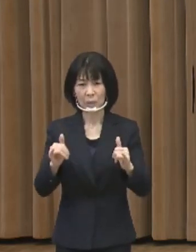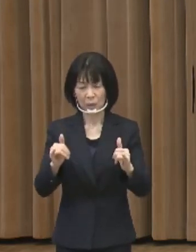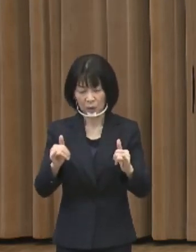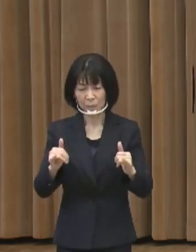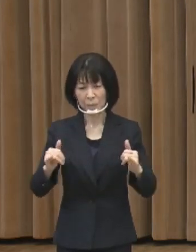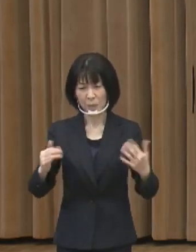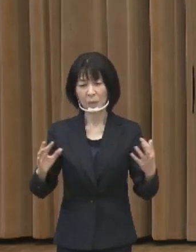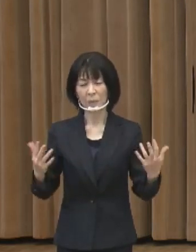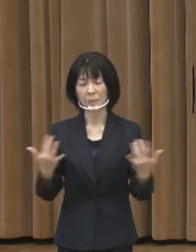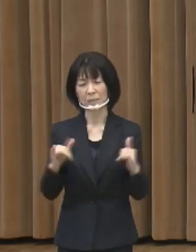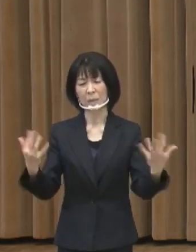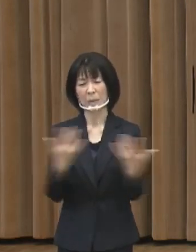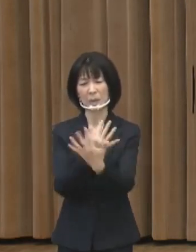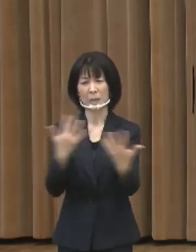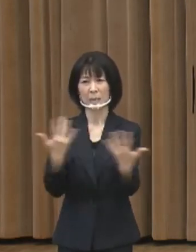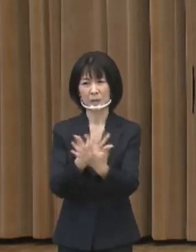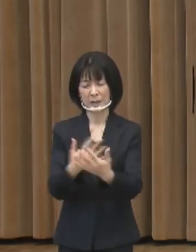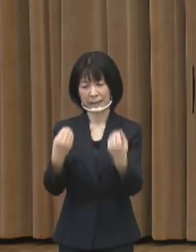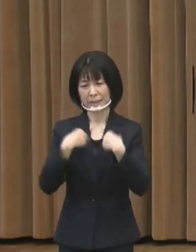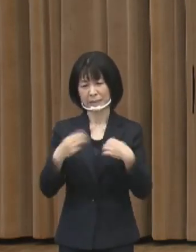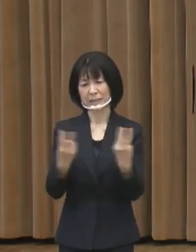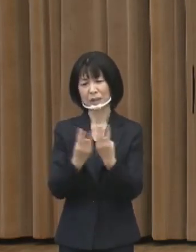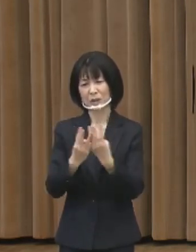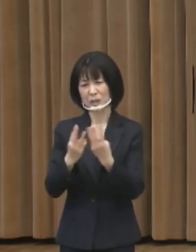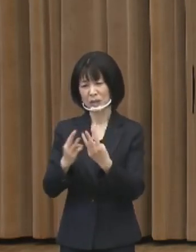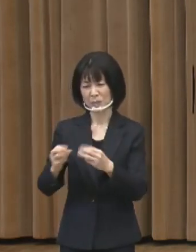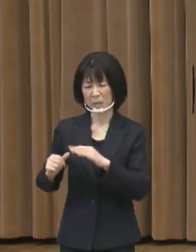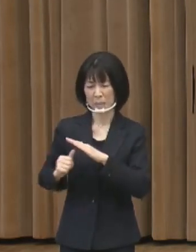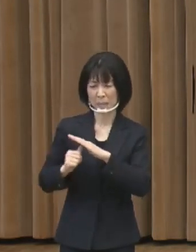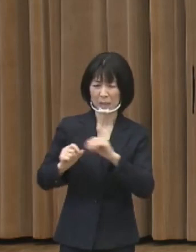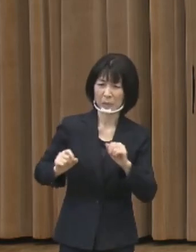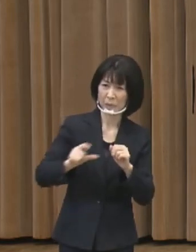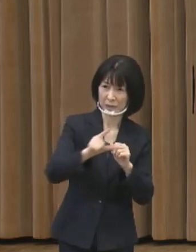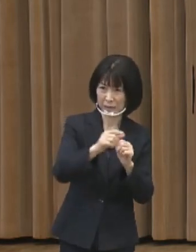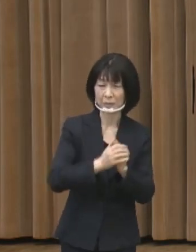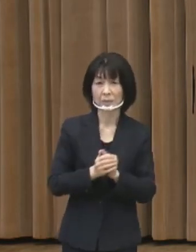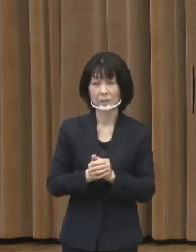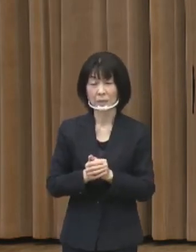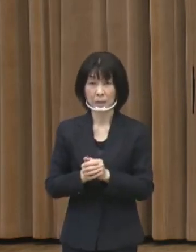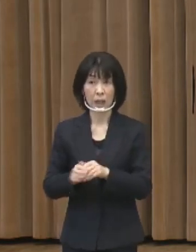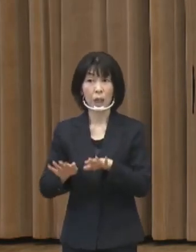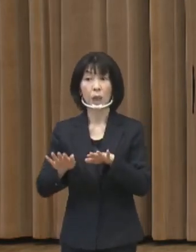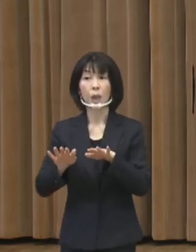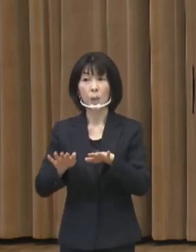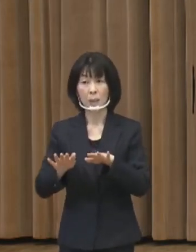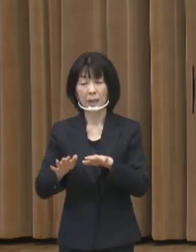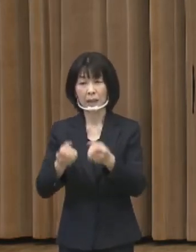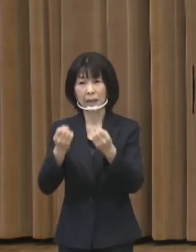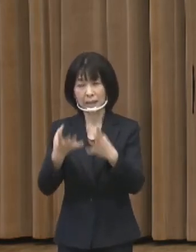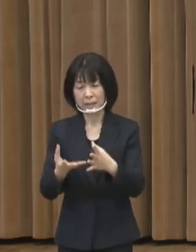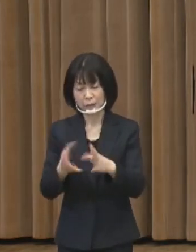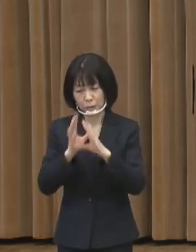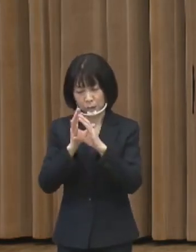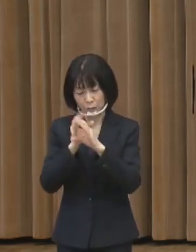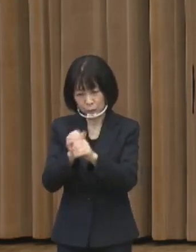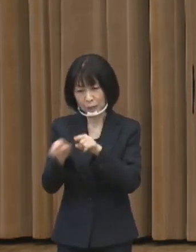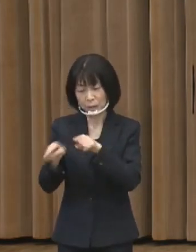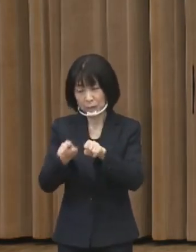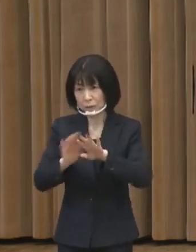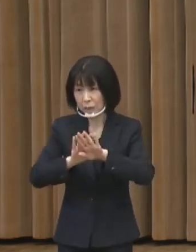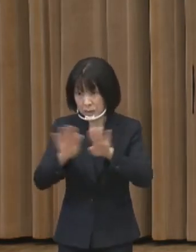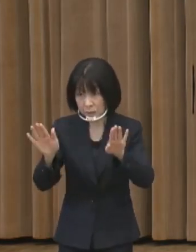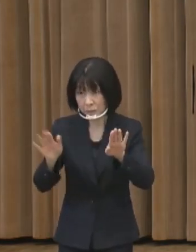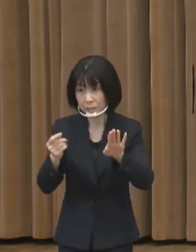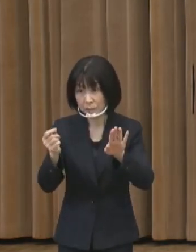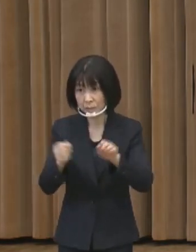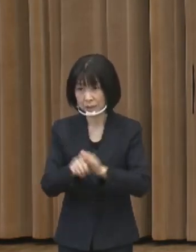者も横ばいというような状況だったと思うんですけれども、今回まあ新たに重点措置を適用するわけです